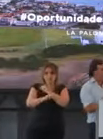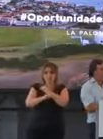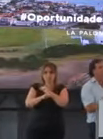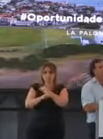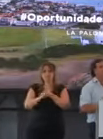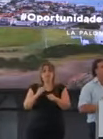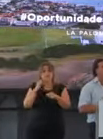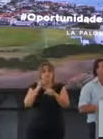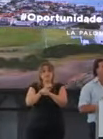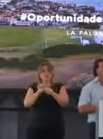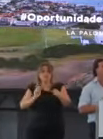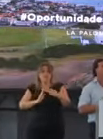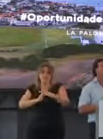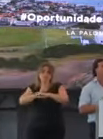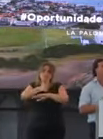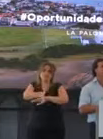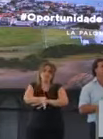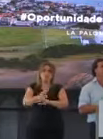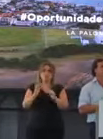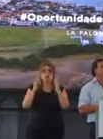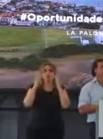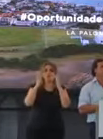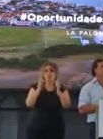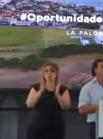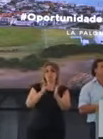la capacidad de acceder a una educación de calidad.